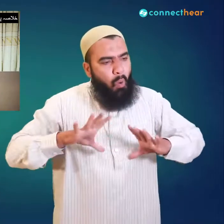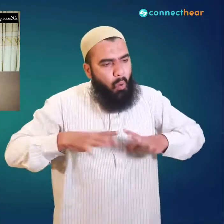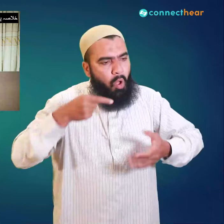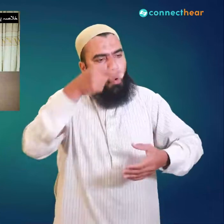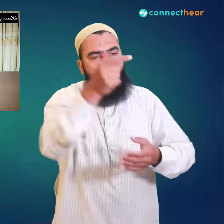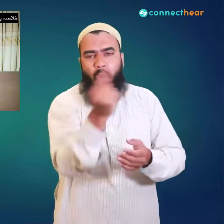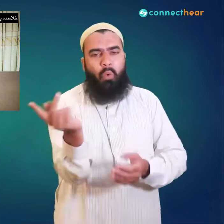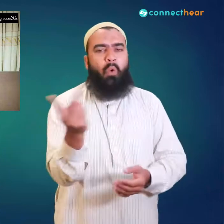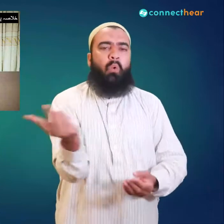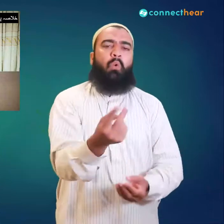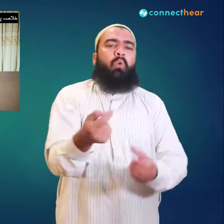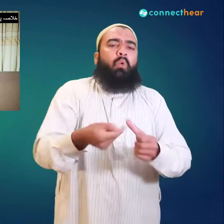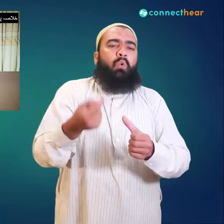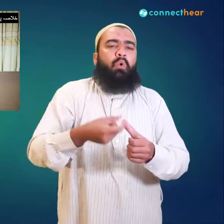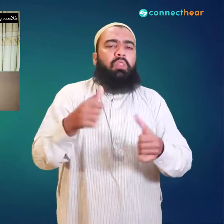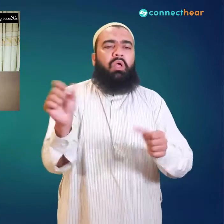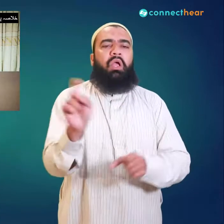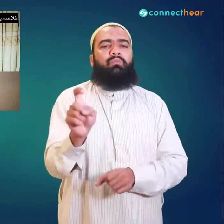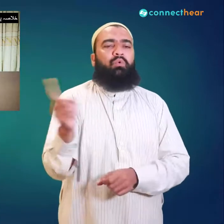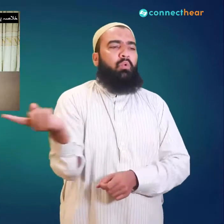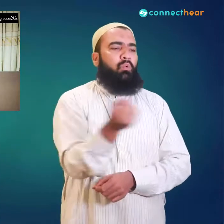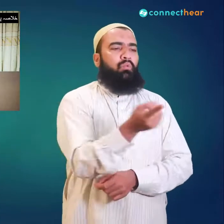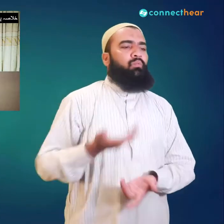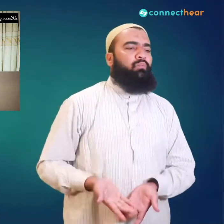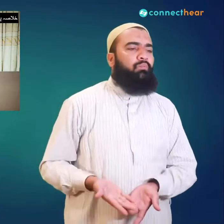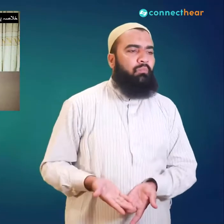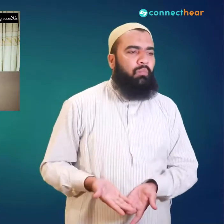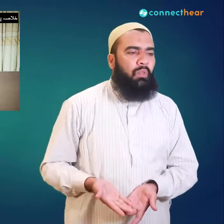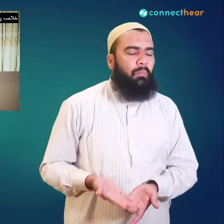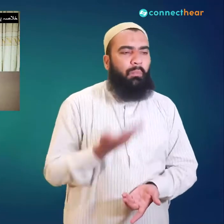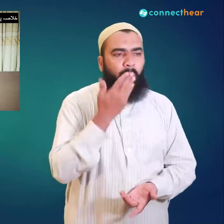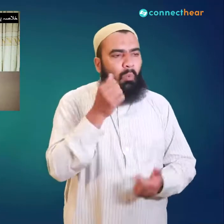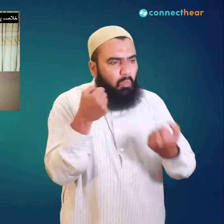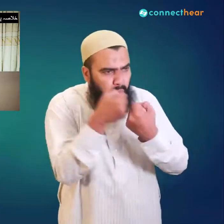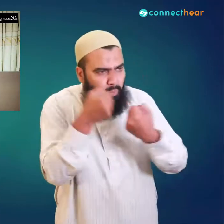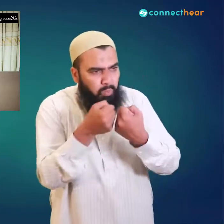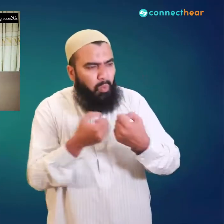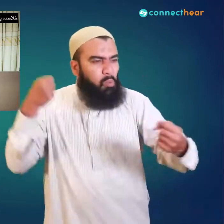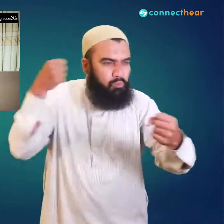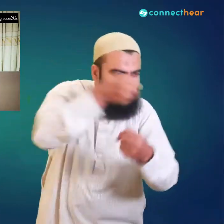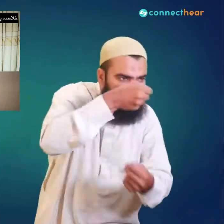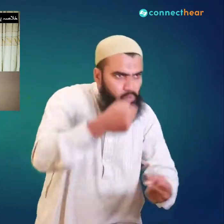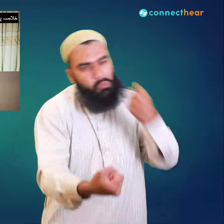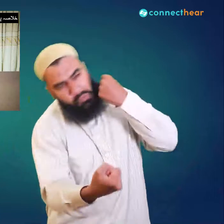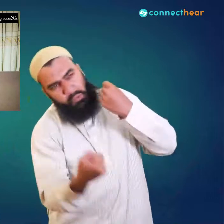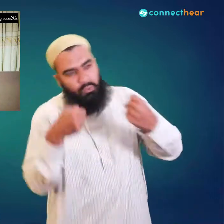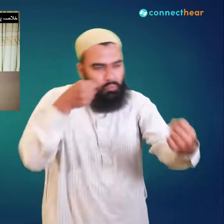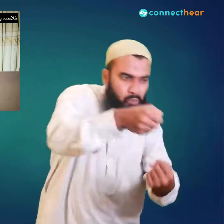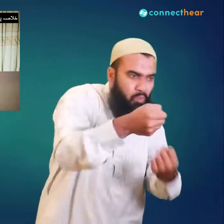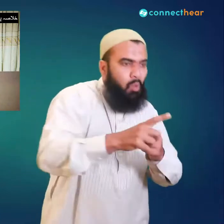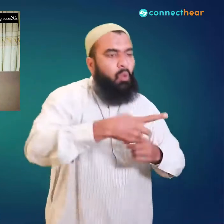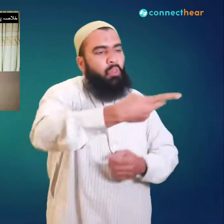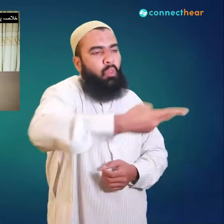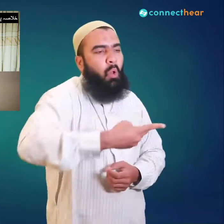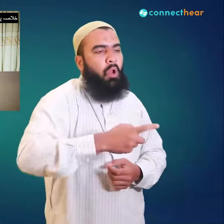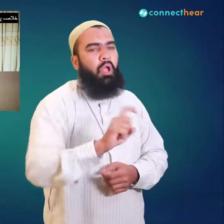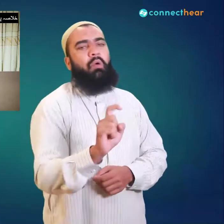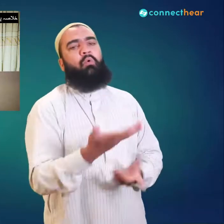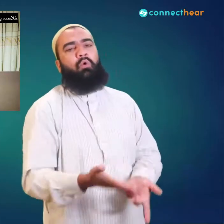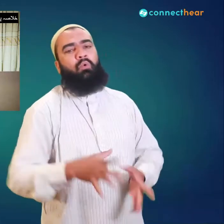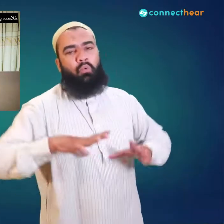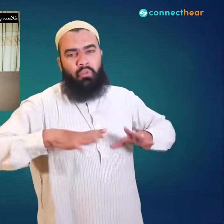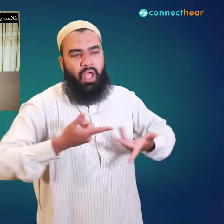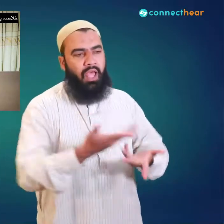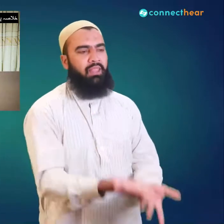اور اتفاق چھوڑ دیا اور آپس کے تنازع کے اندر تم پڑ گئے تو تم کمزور پڑ جاؤ گے۔